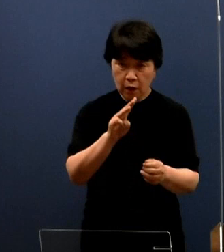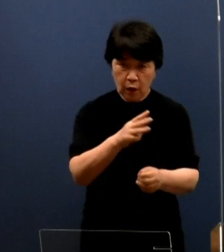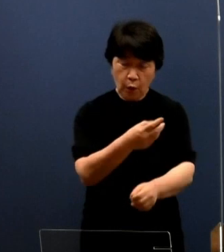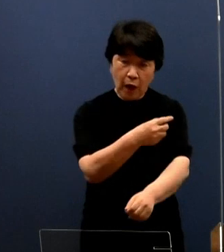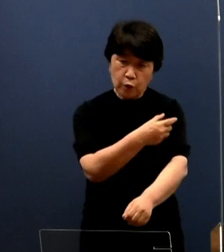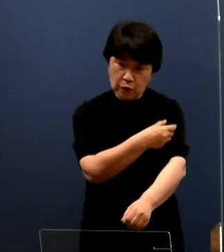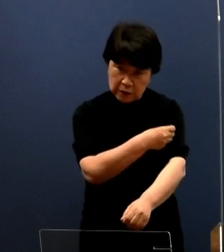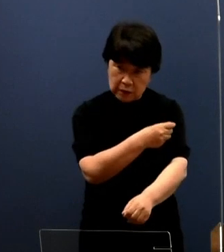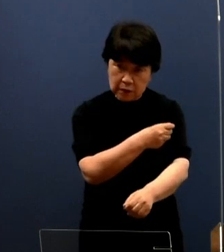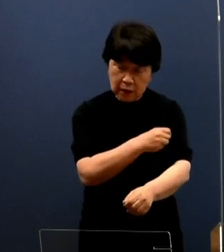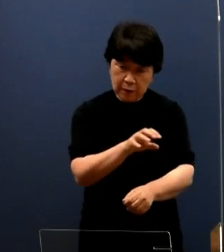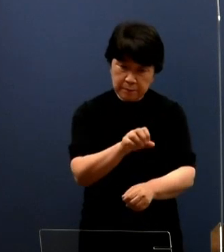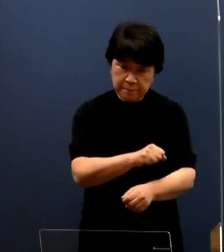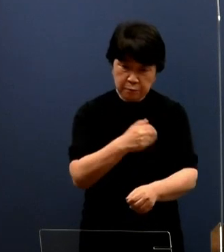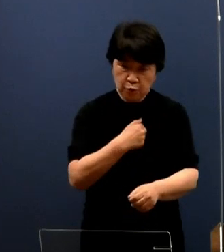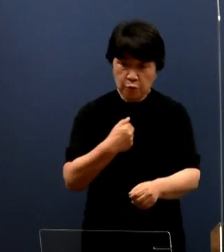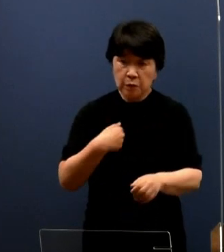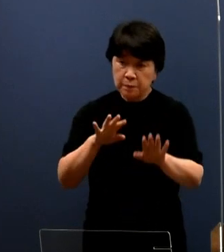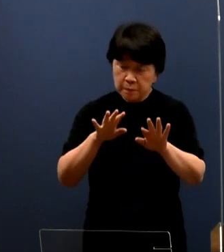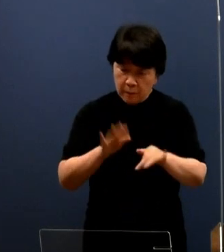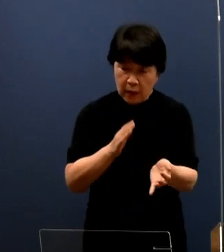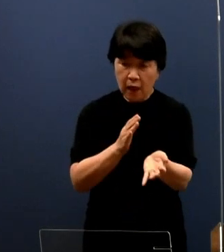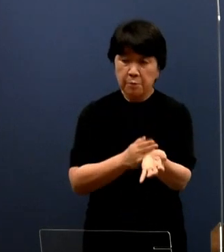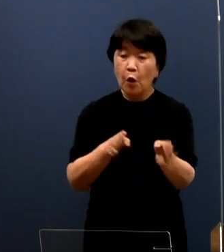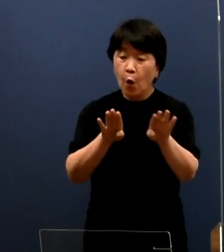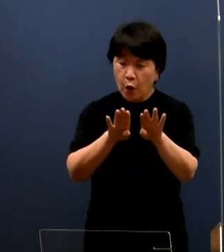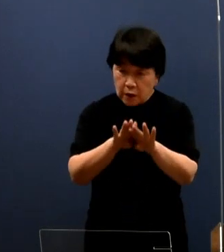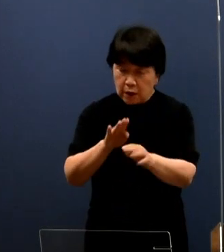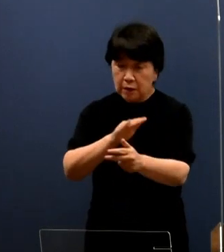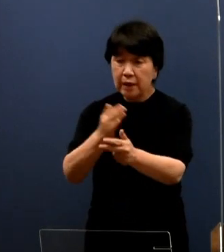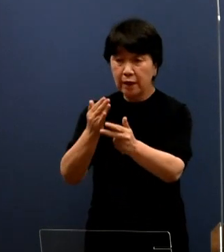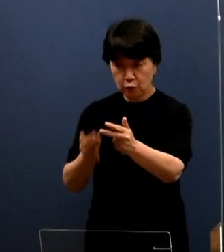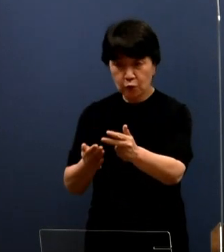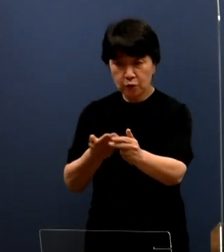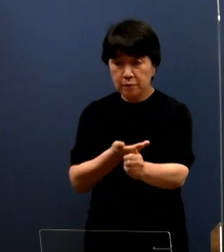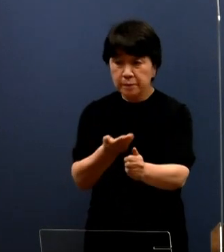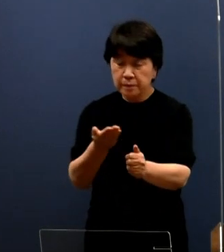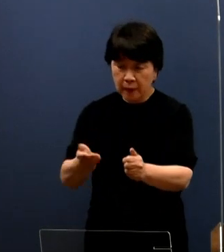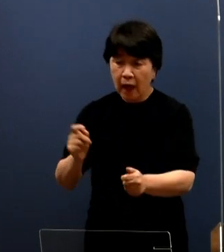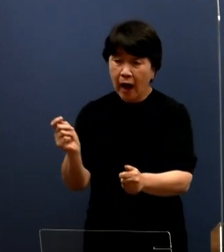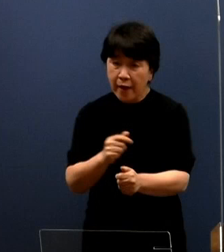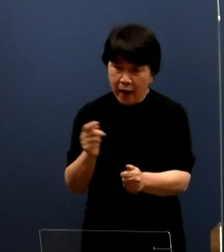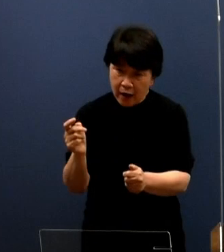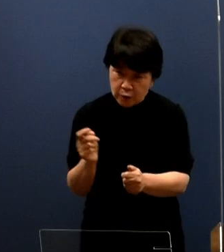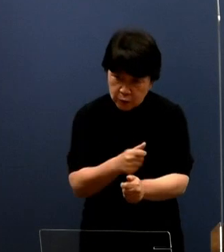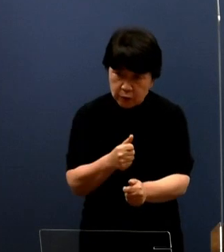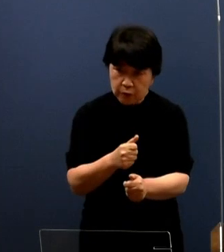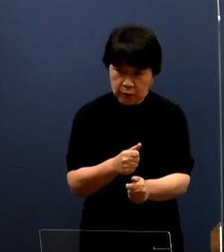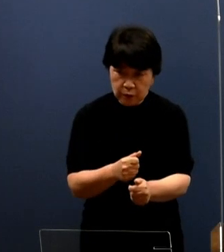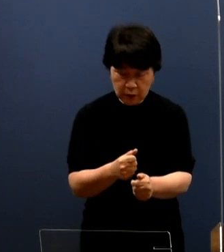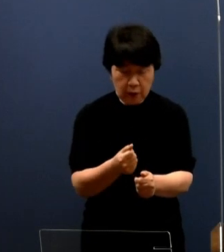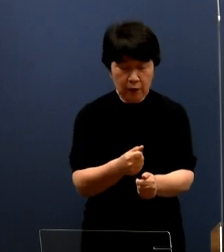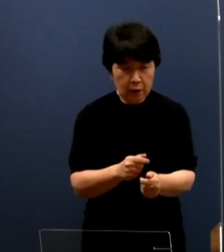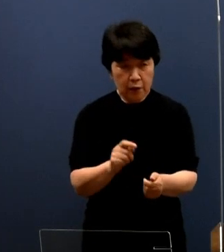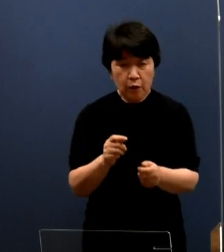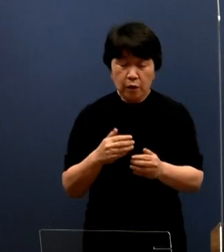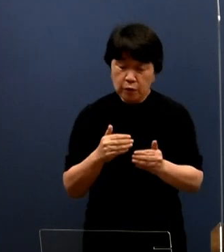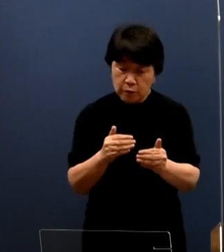次第、病院なり施設に供給をしてできるだけ早く進めていきたいというふうに思っております。